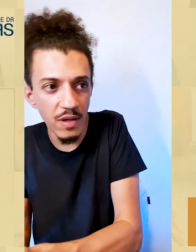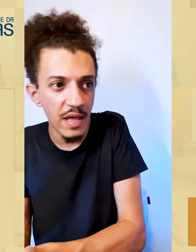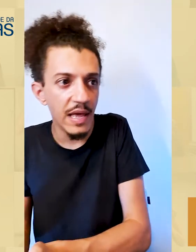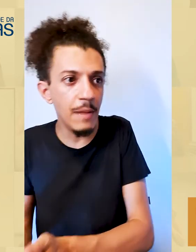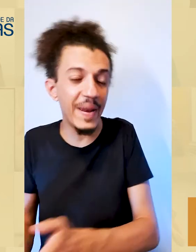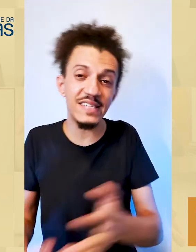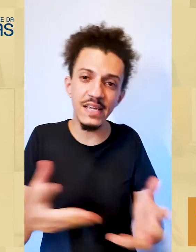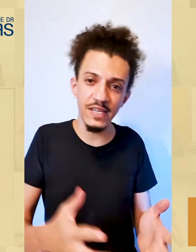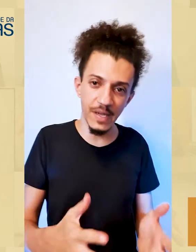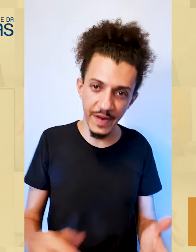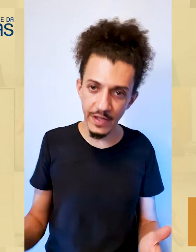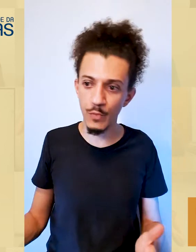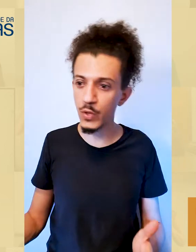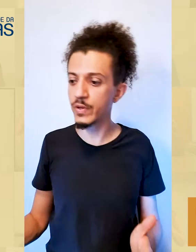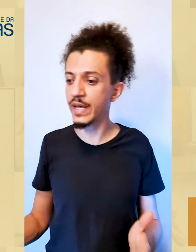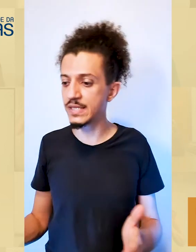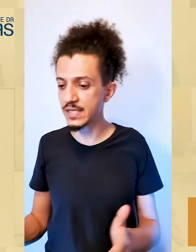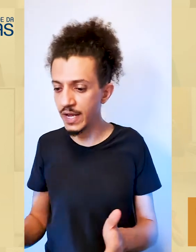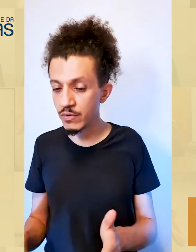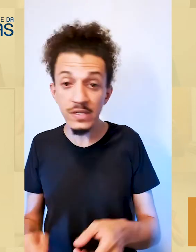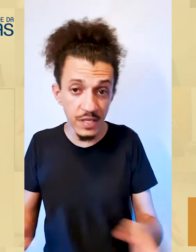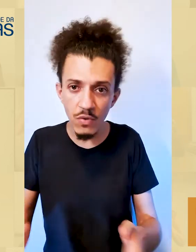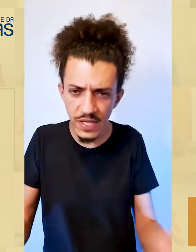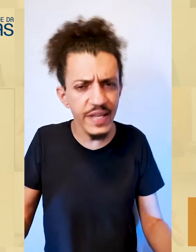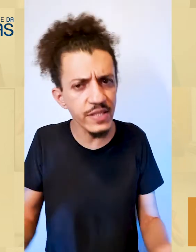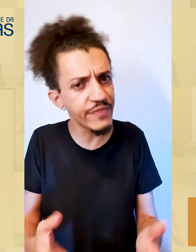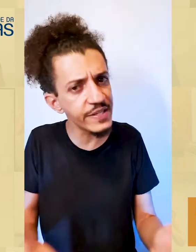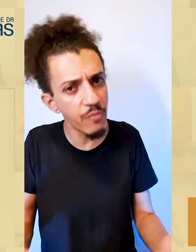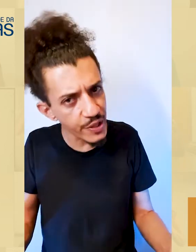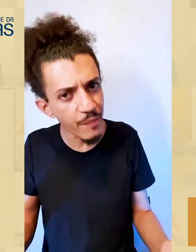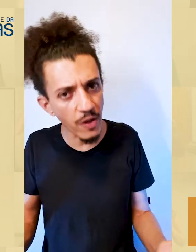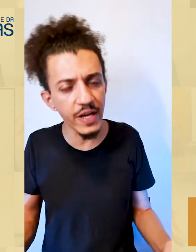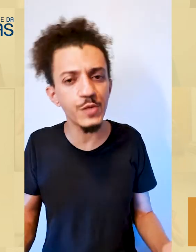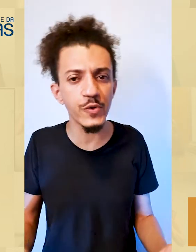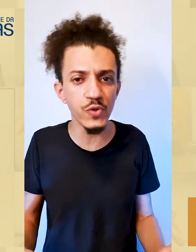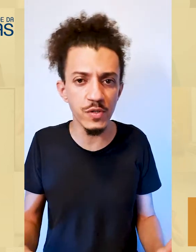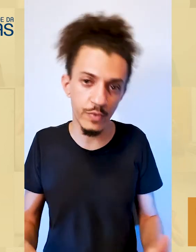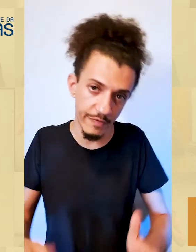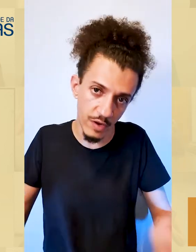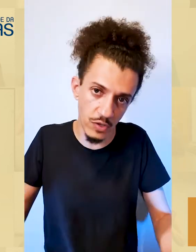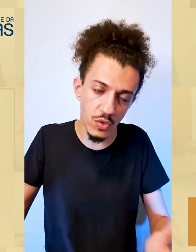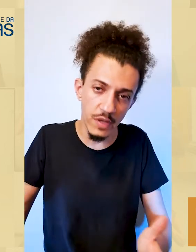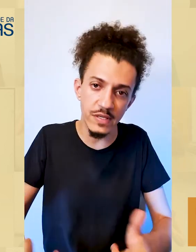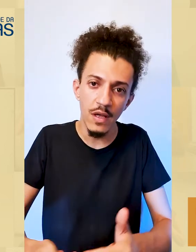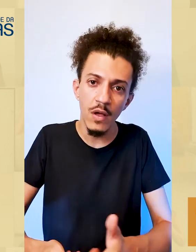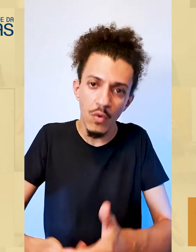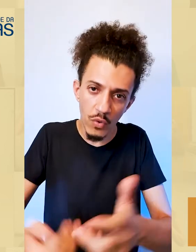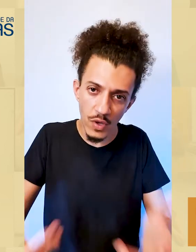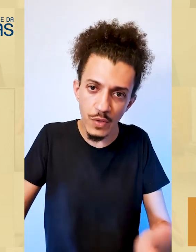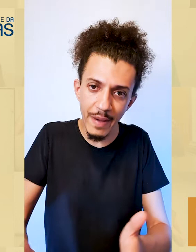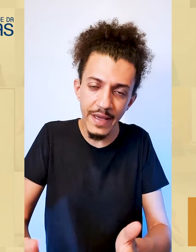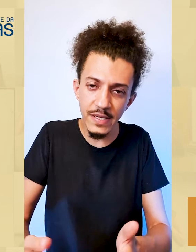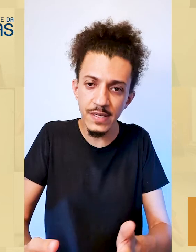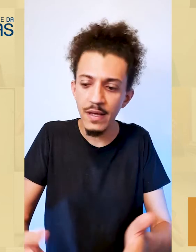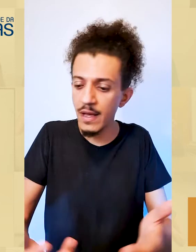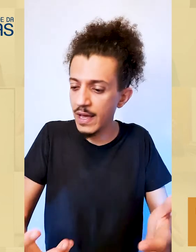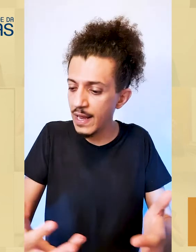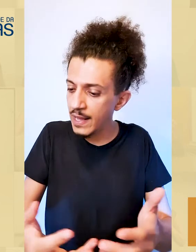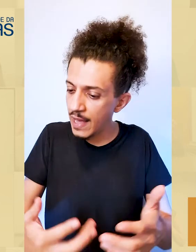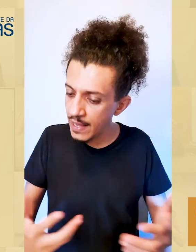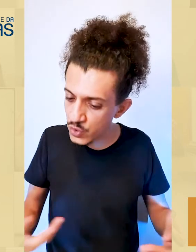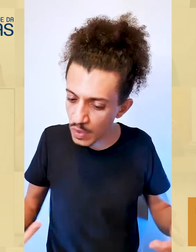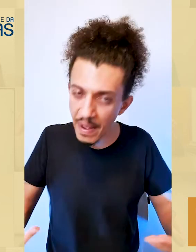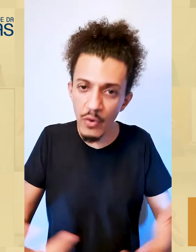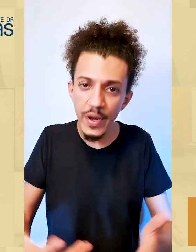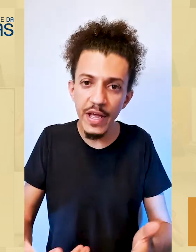escrito. Ele precisa de aprender o português escrito? Sim, com certeza, isso vai ser muito importante para os surdos, porque afinal de contas, o nosso país,